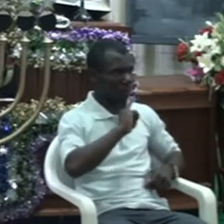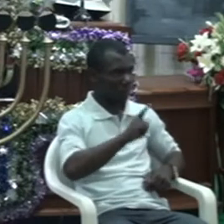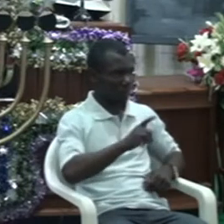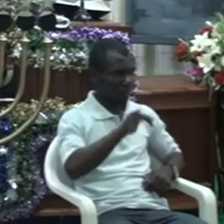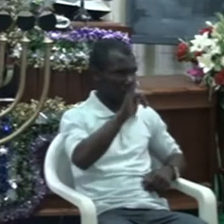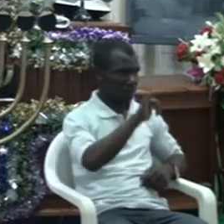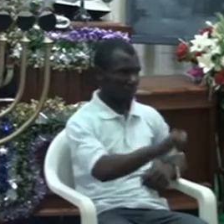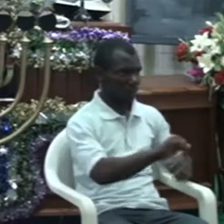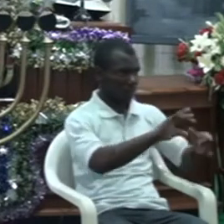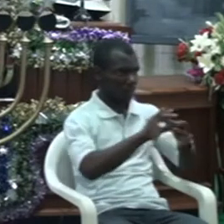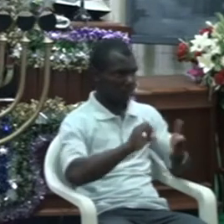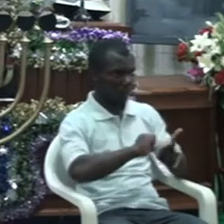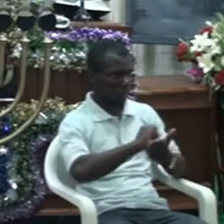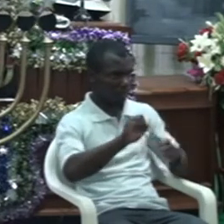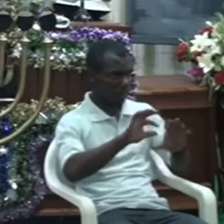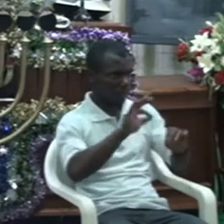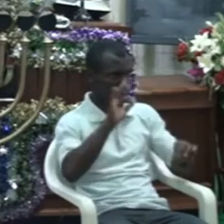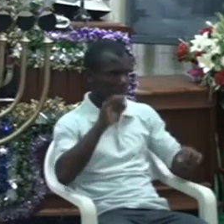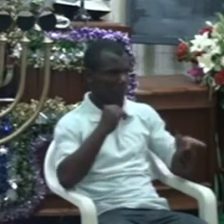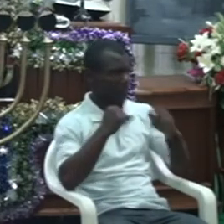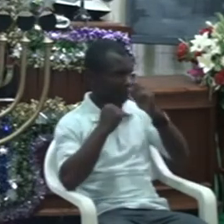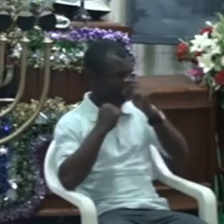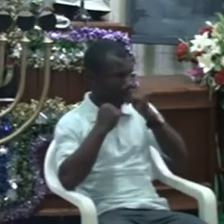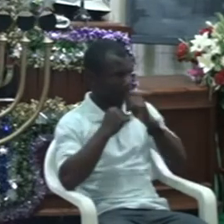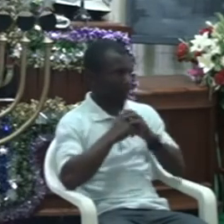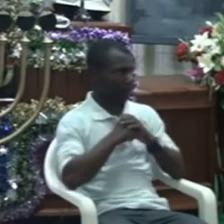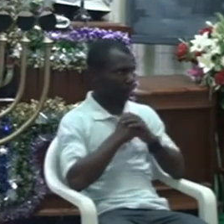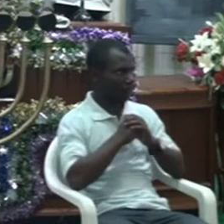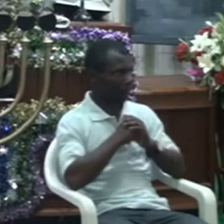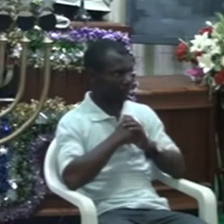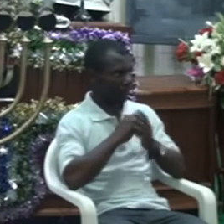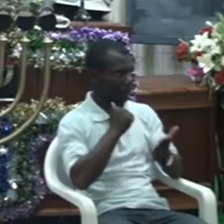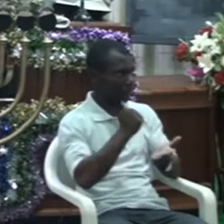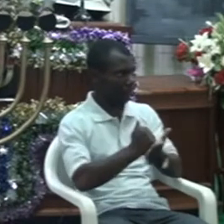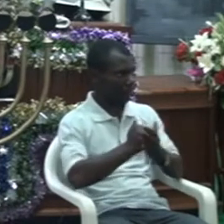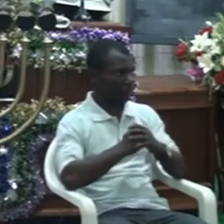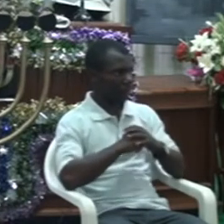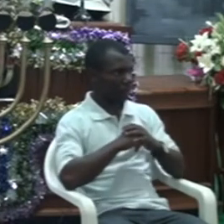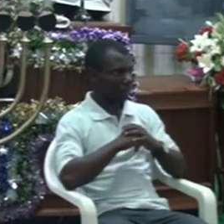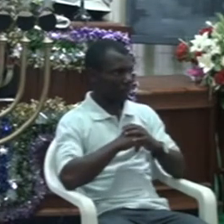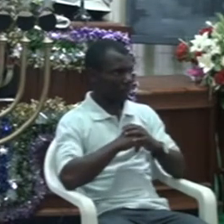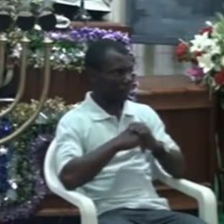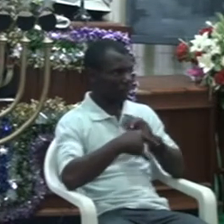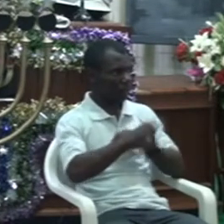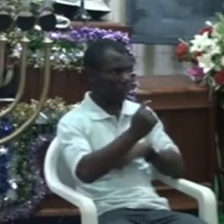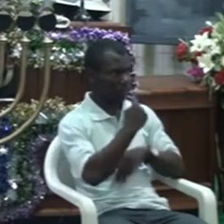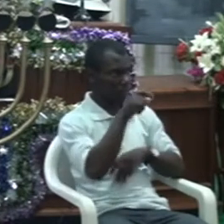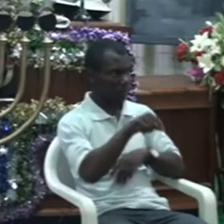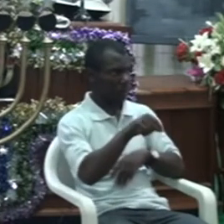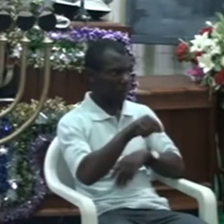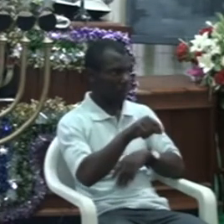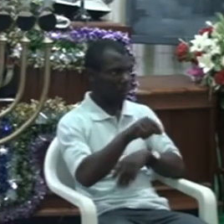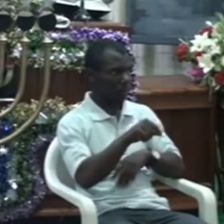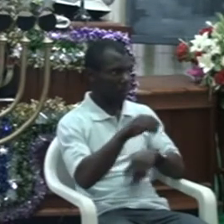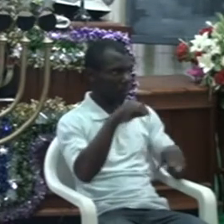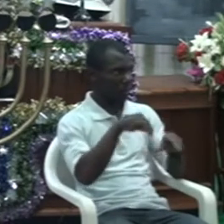cœur, afin qu'il soit une habitation du Saint-Esprit. Amen. Amen. Anasema Proverbe chapitre